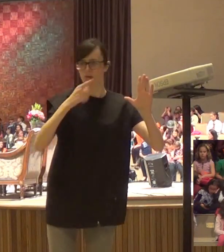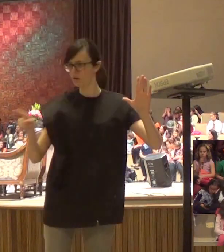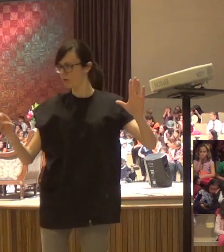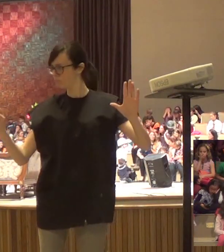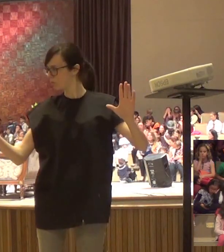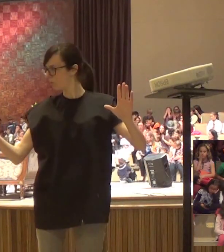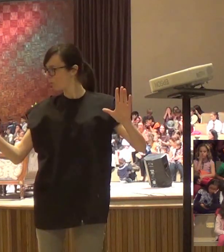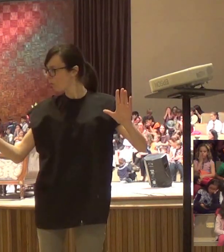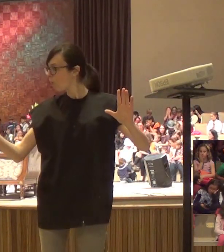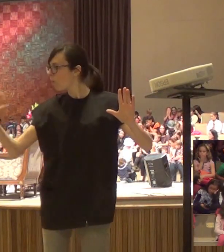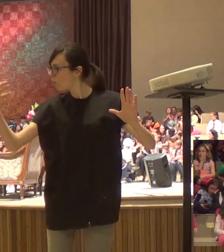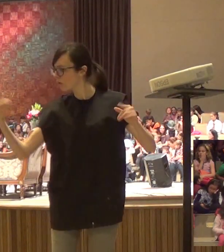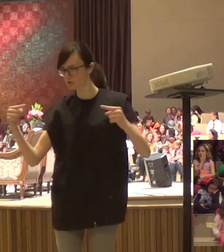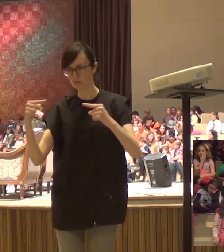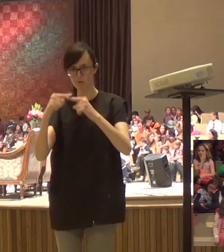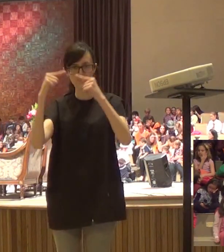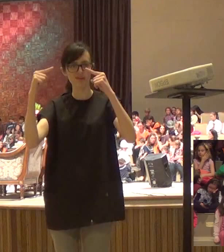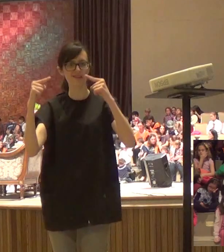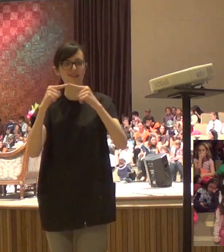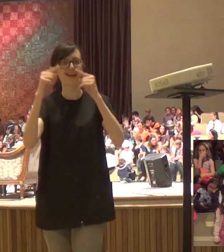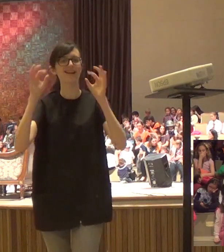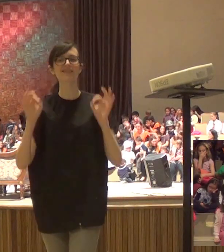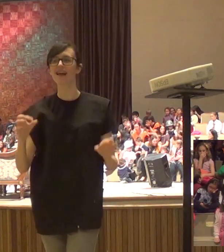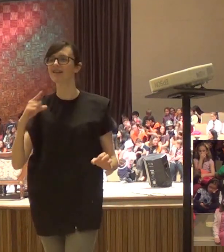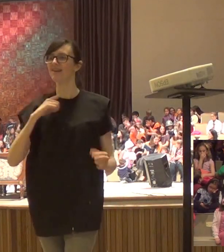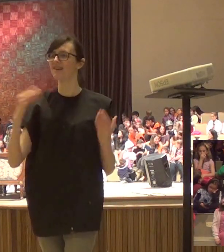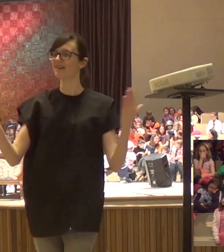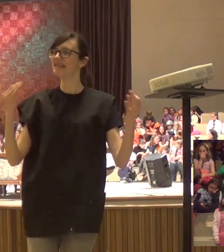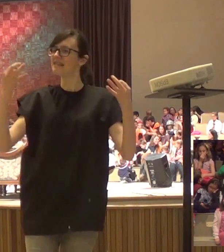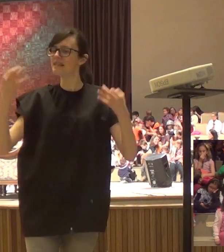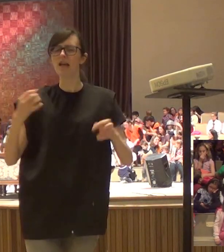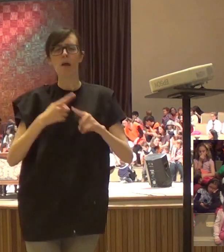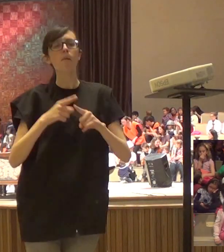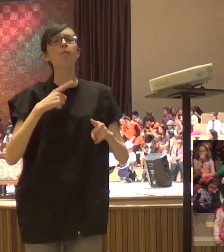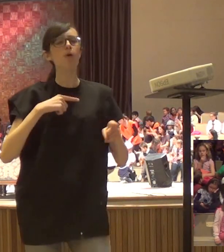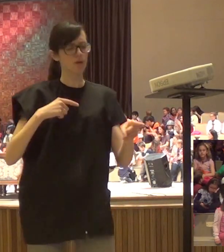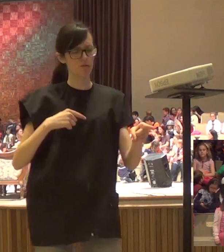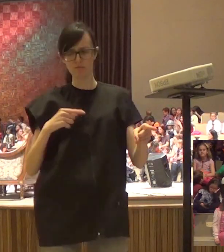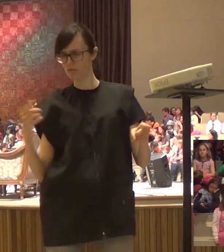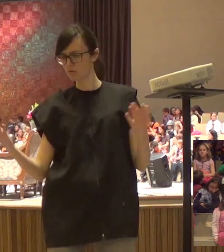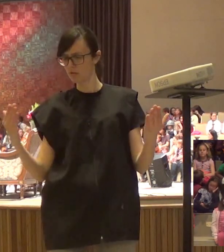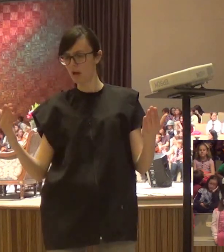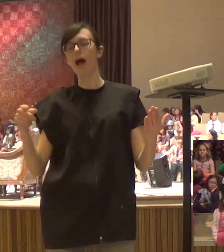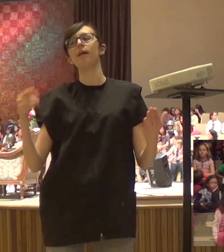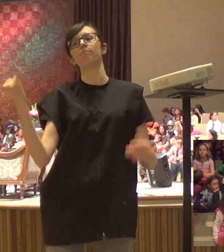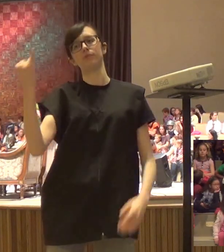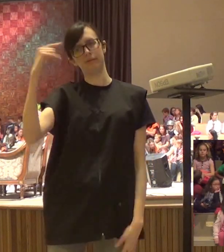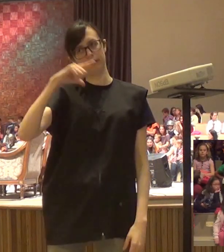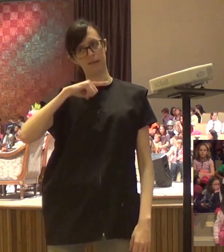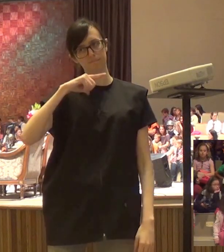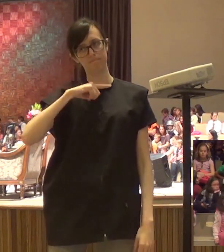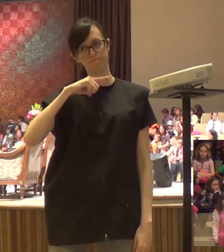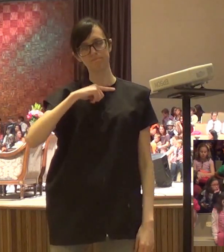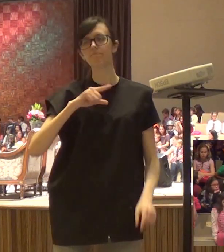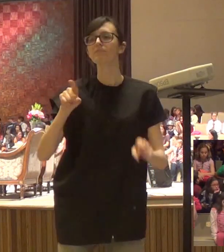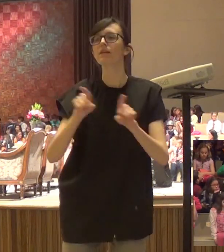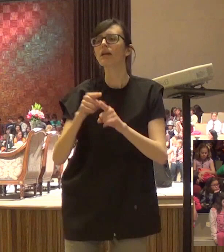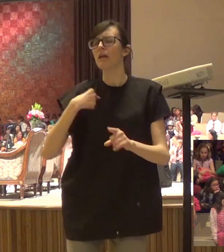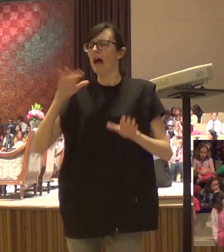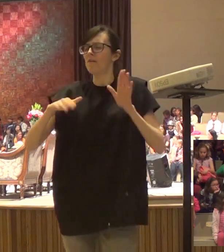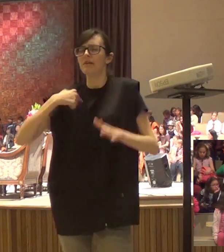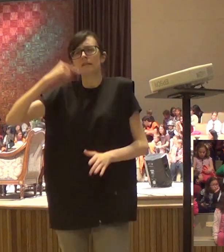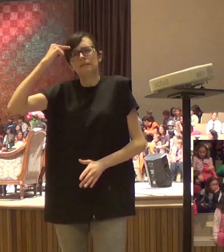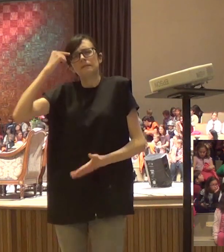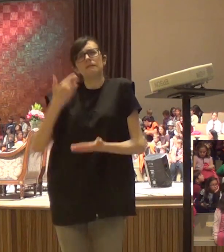mensagem de João Batista. Isso quer dizer que Deus deu um lugar de destaque para essa mensagem aqui. E ela é importante para